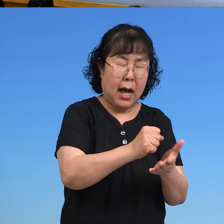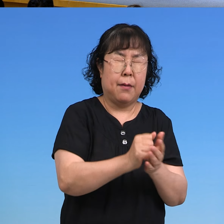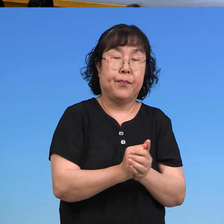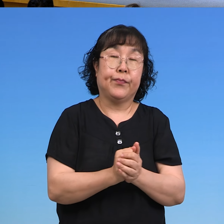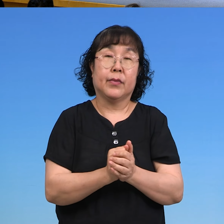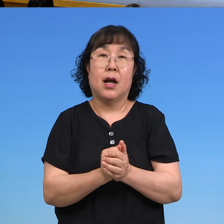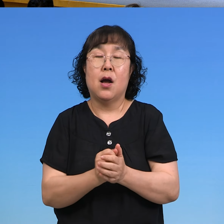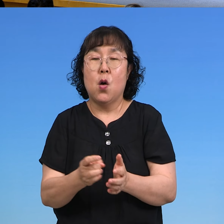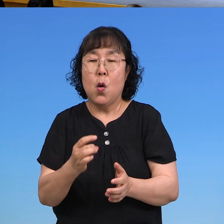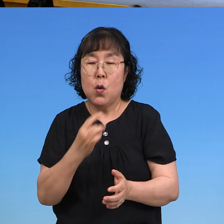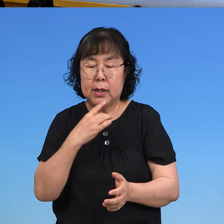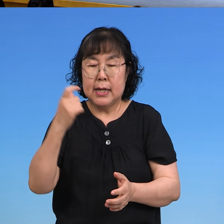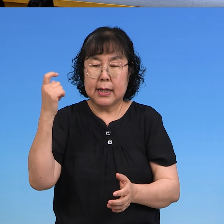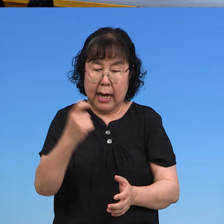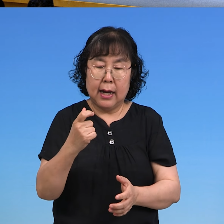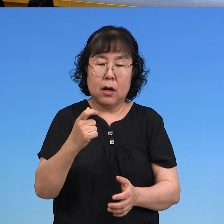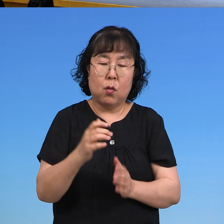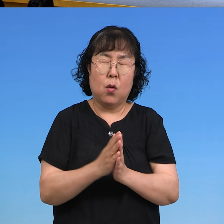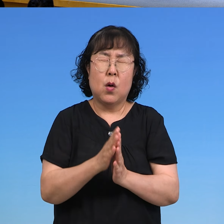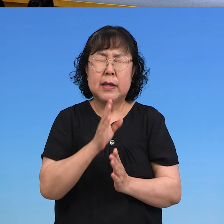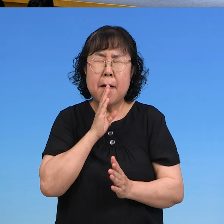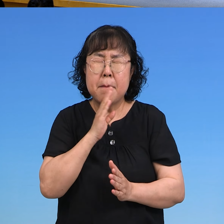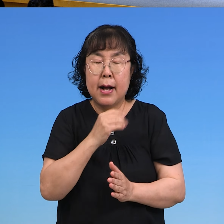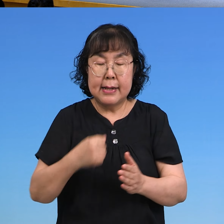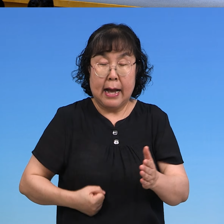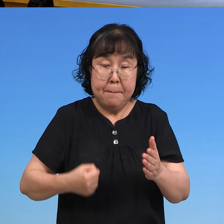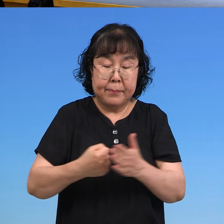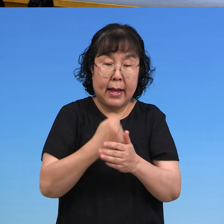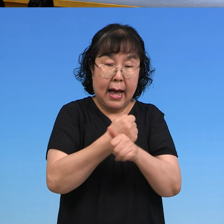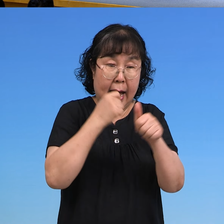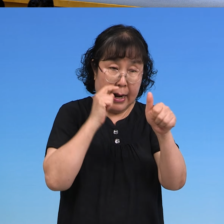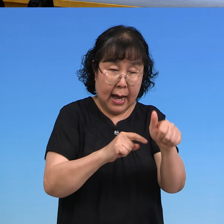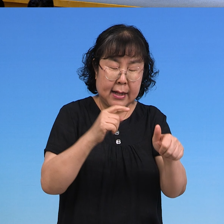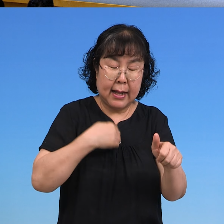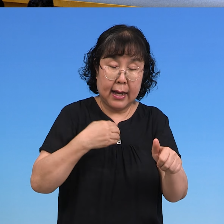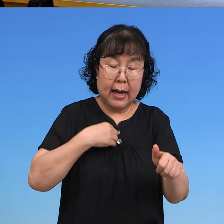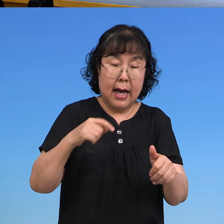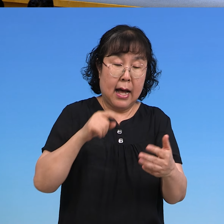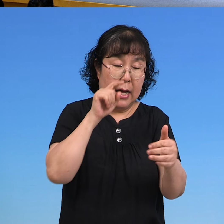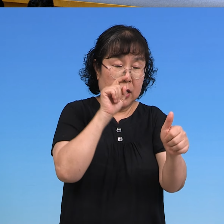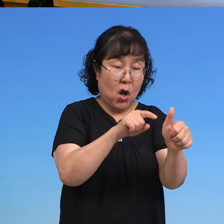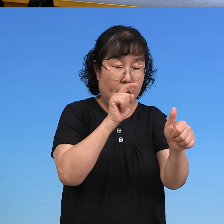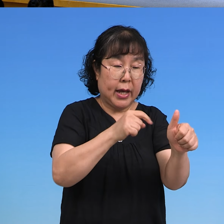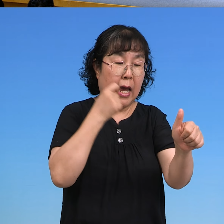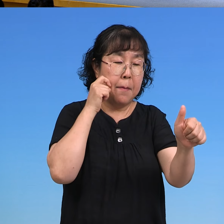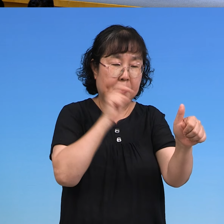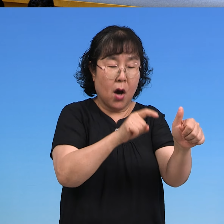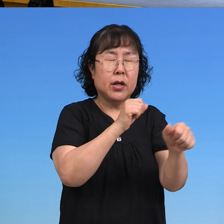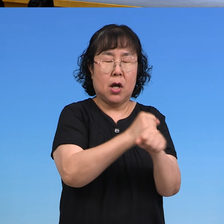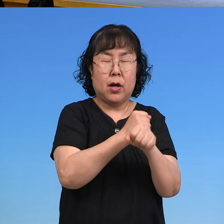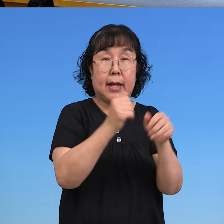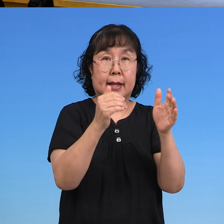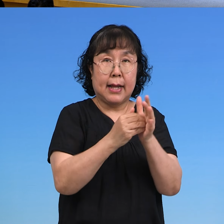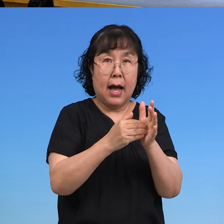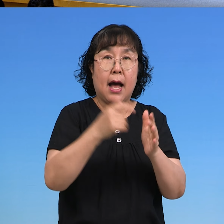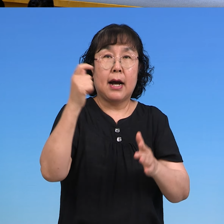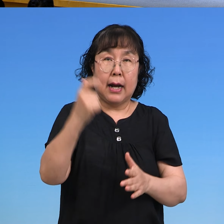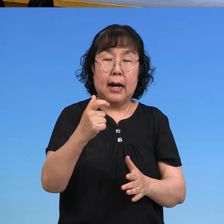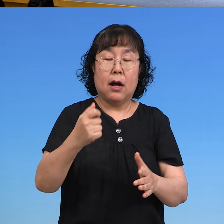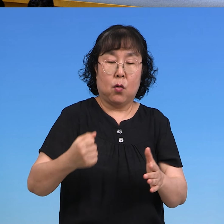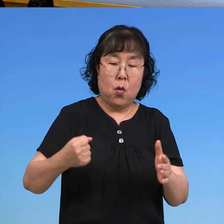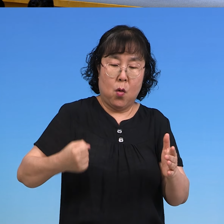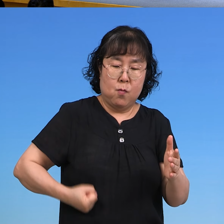담대하여. 그리고 한 절 건너 9절입니다. 내가 너에게 명령한 것이 아니냐. 강하고 담대하라. 두려워하지 말며 놀라지